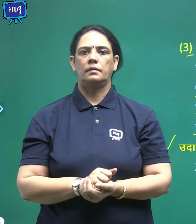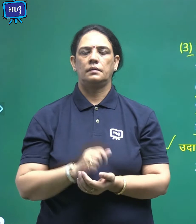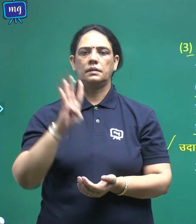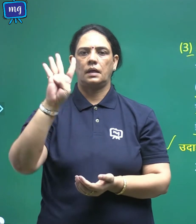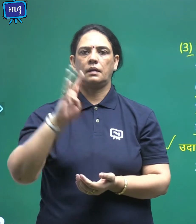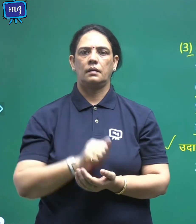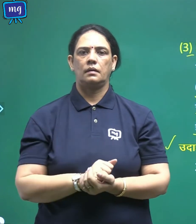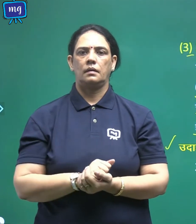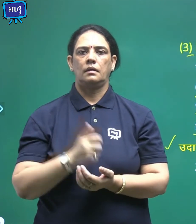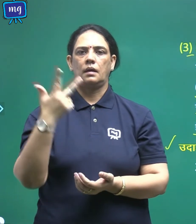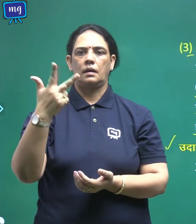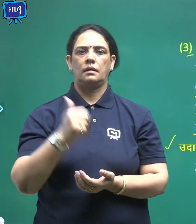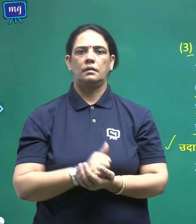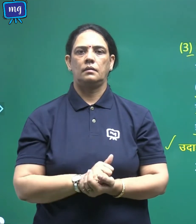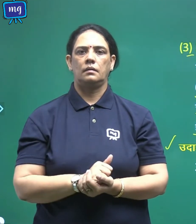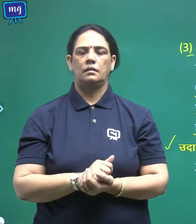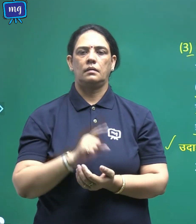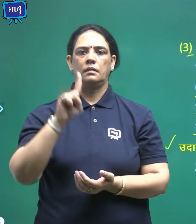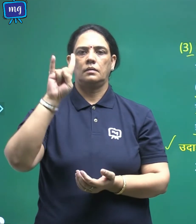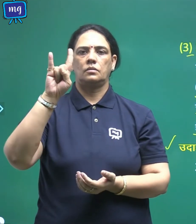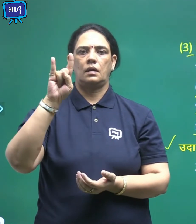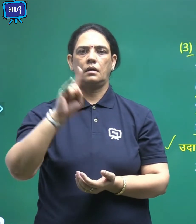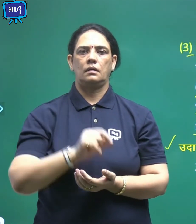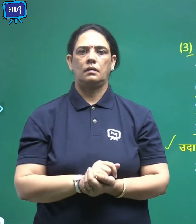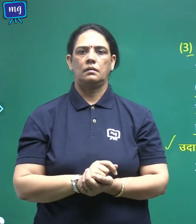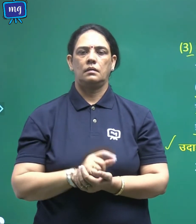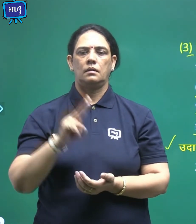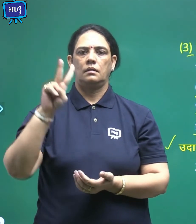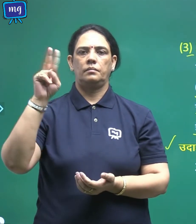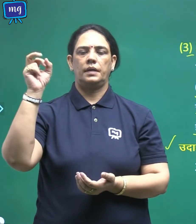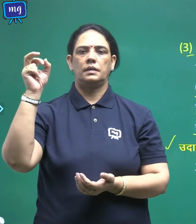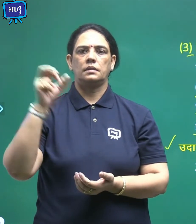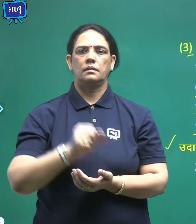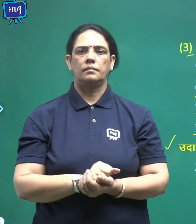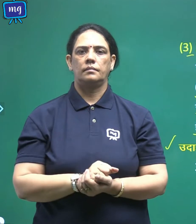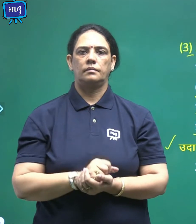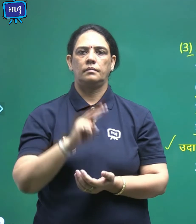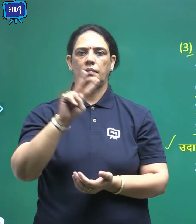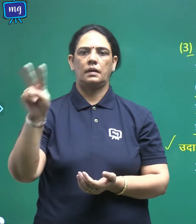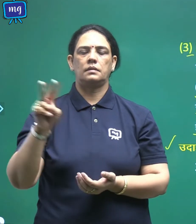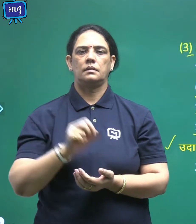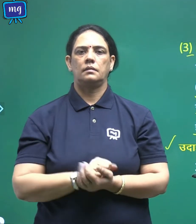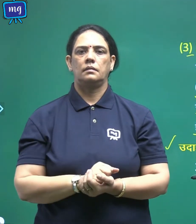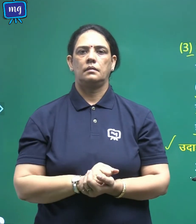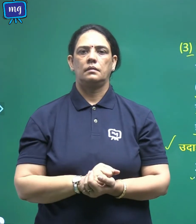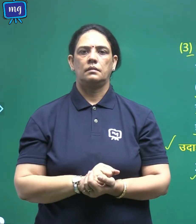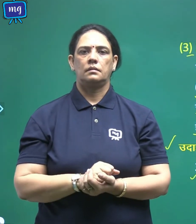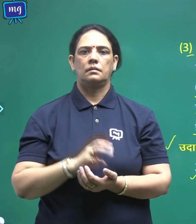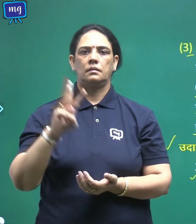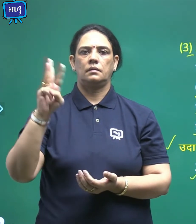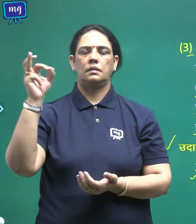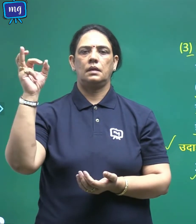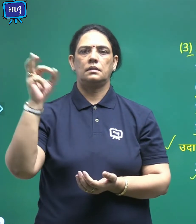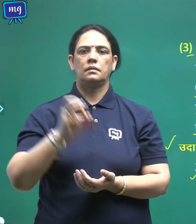4, 8, 16, 20, 22, 30,